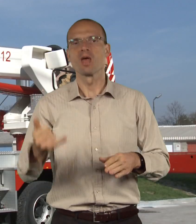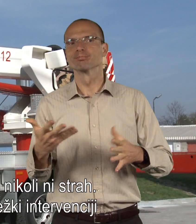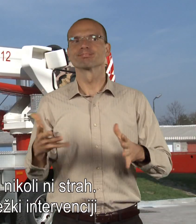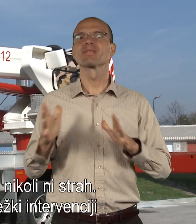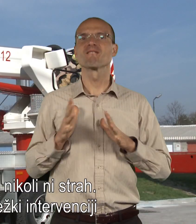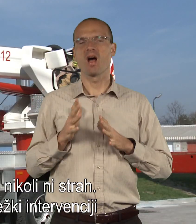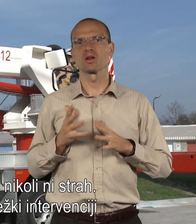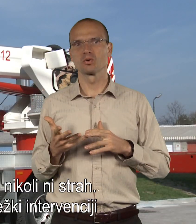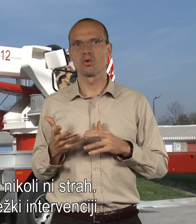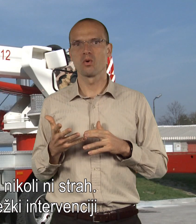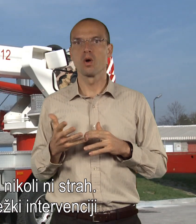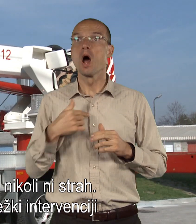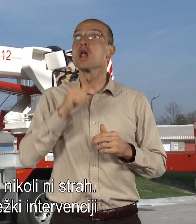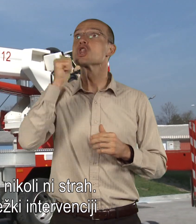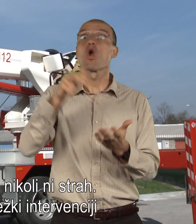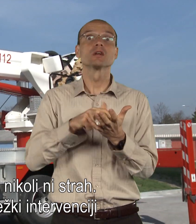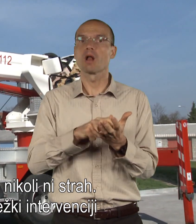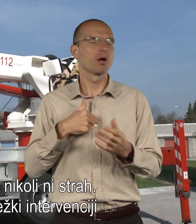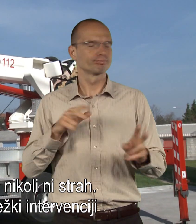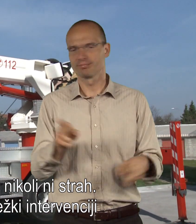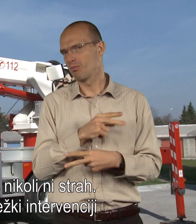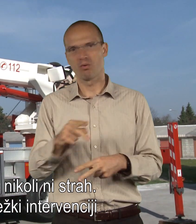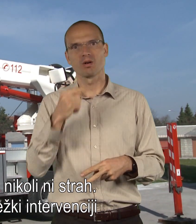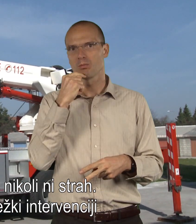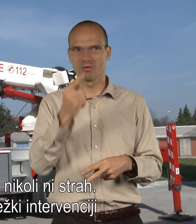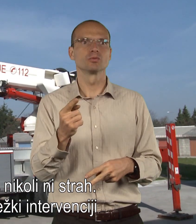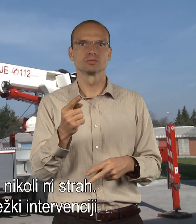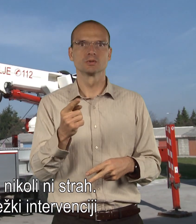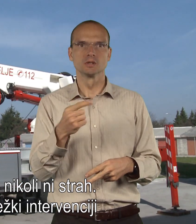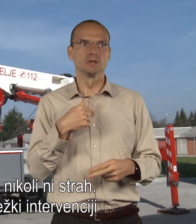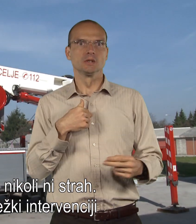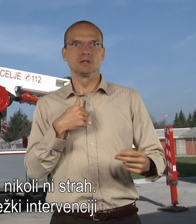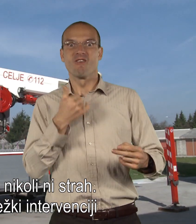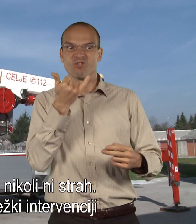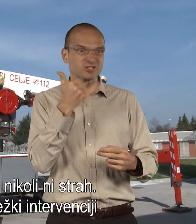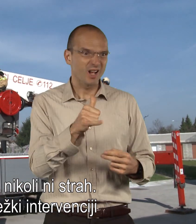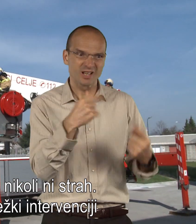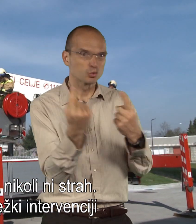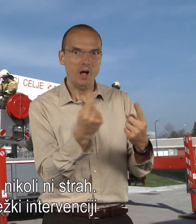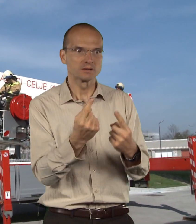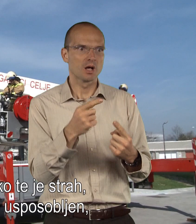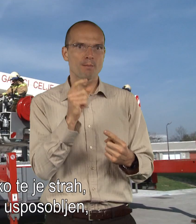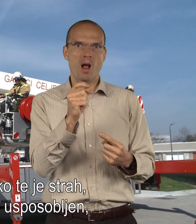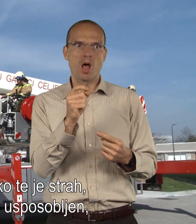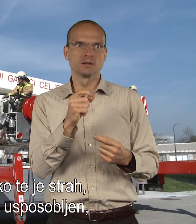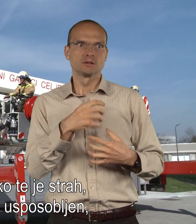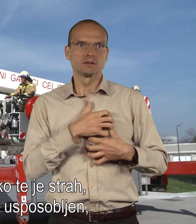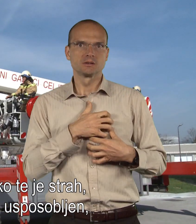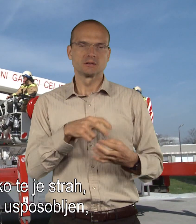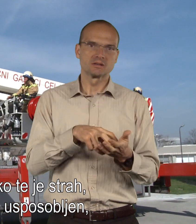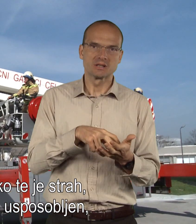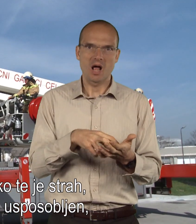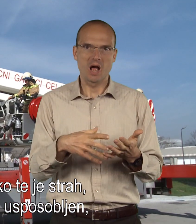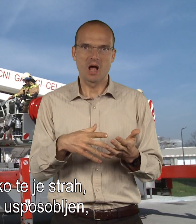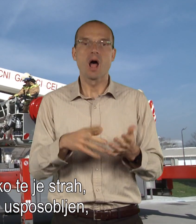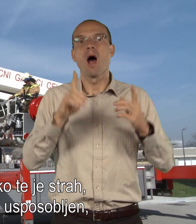Pa jaz ne bi rekel, da nas ni nikoli strah, mislim, sigurno se srečaš v vsaki težki intervenciji, lahko situacijo, kjer te je